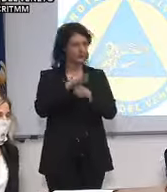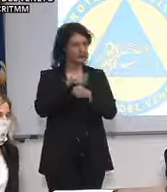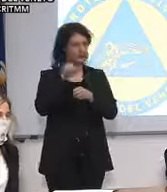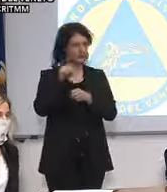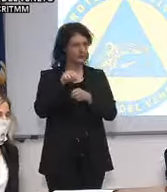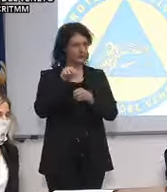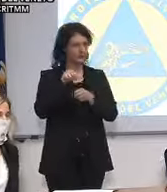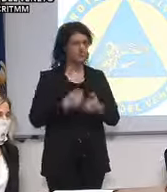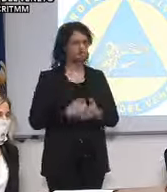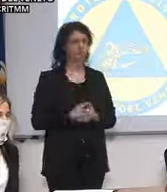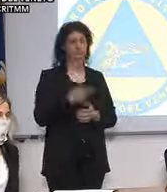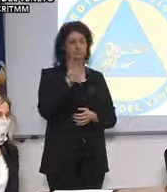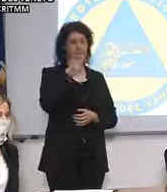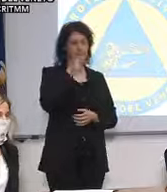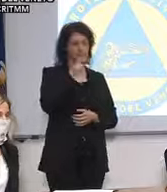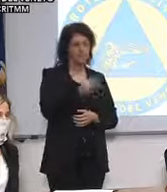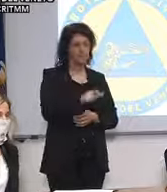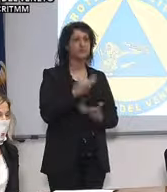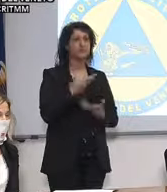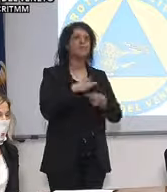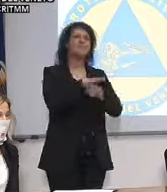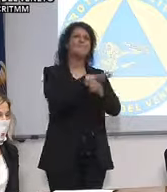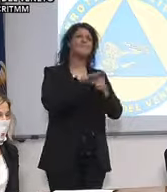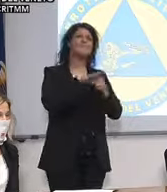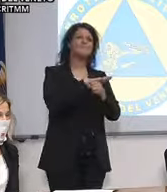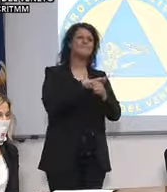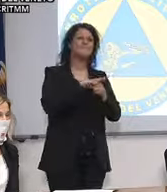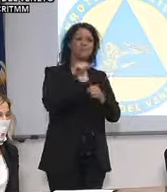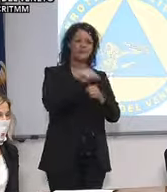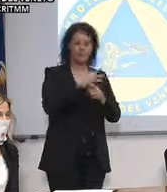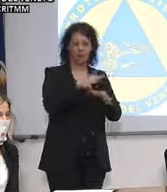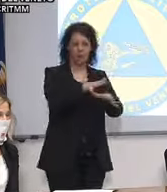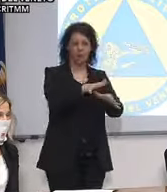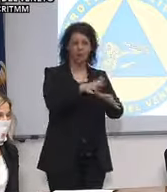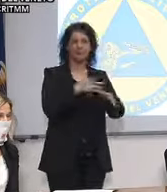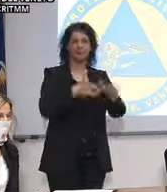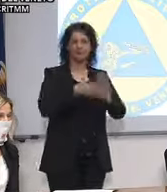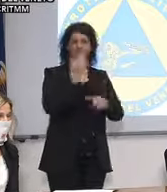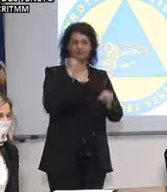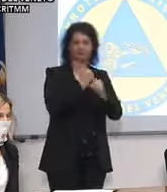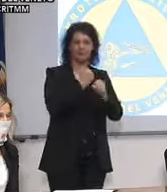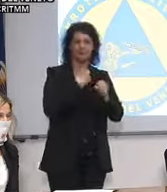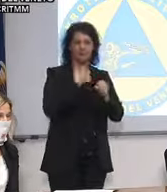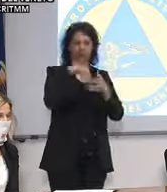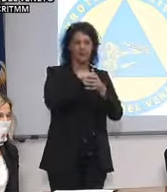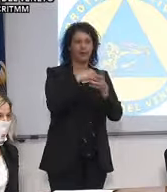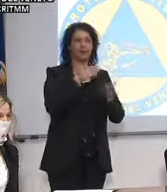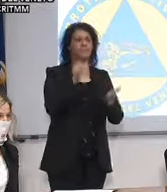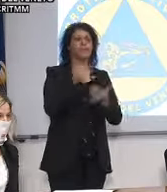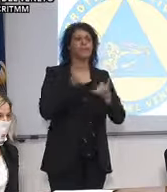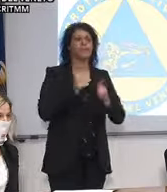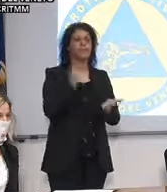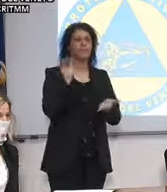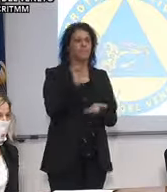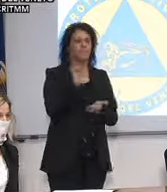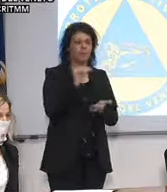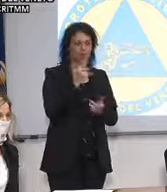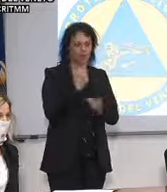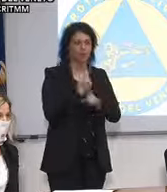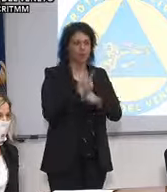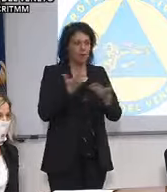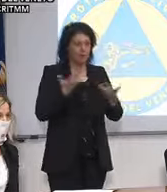ci sono da una parte le famiglie che si apprestano a tornare al lavoro e hanno magari dei bambini piccoli, si è detto, che vanno seguiti, che